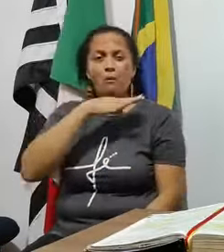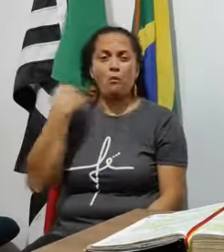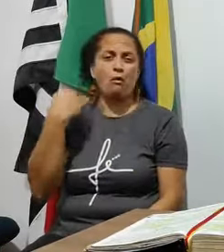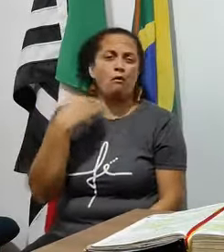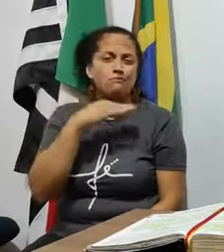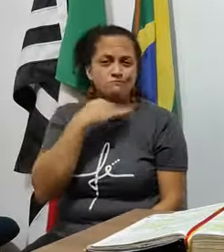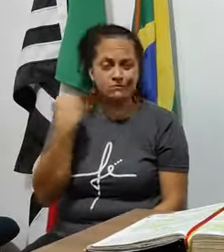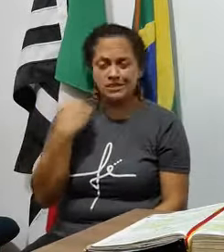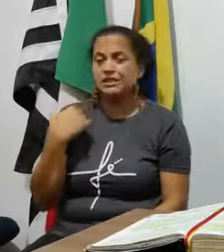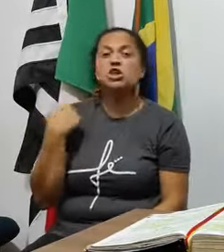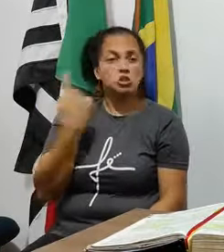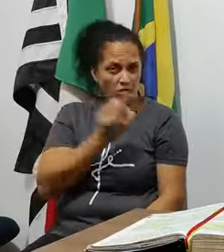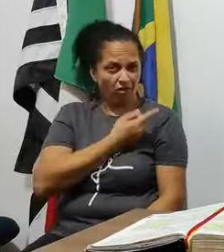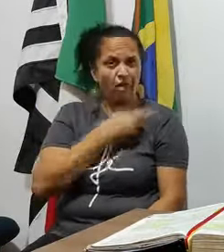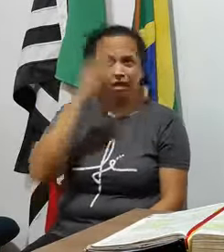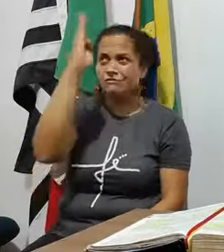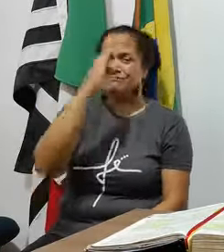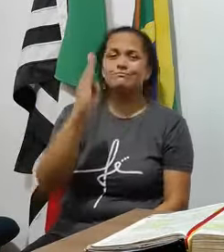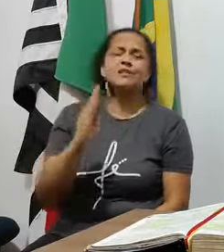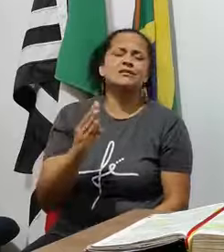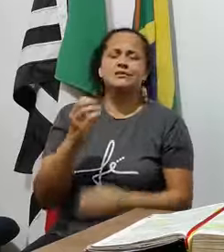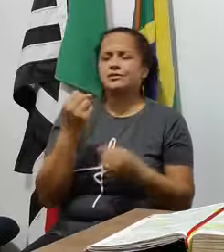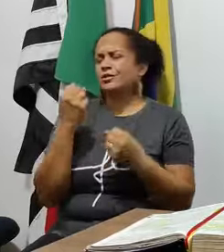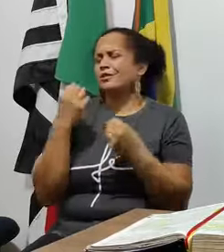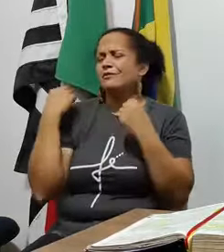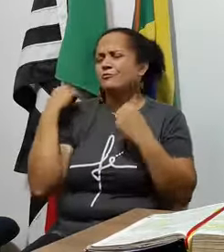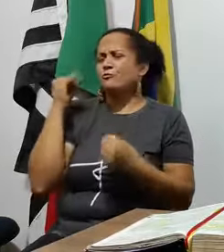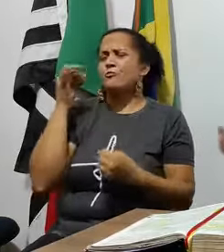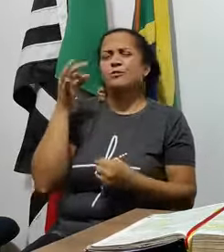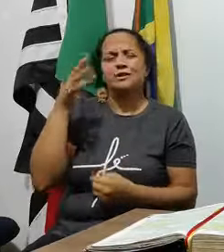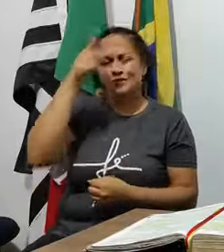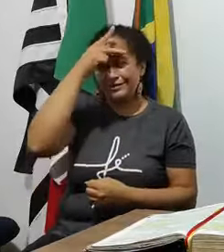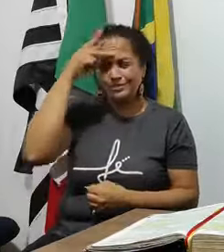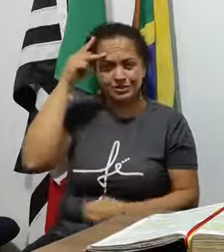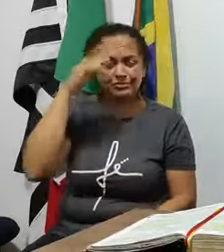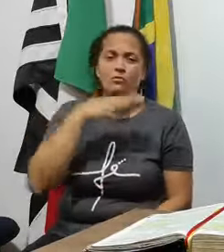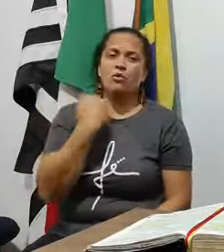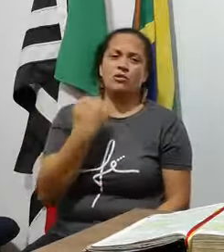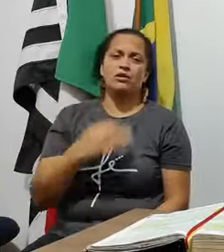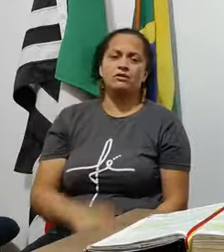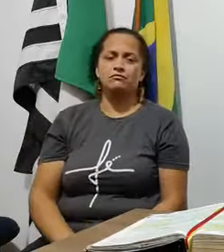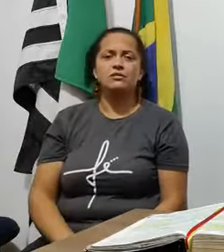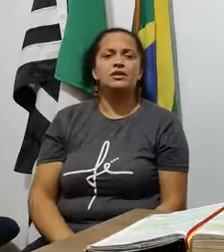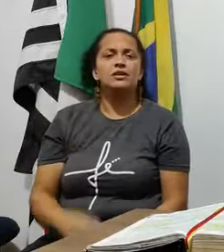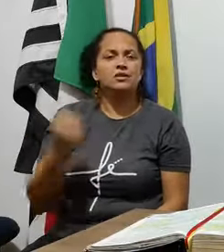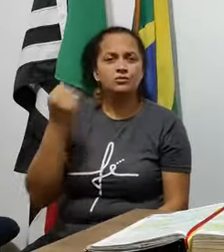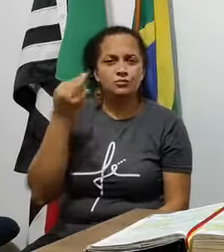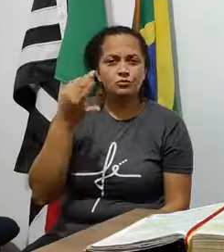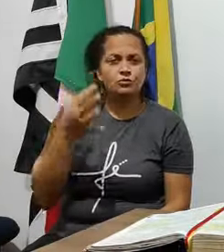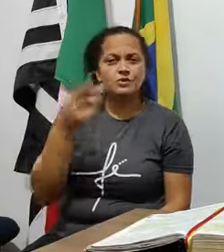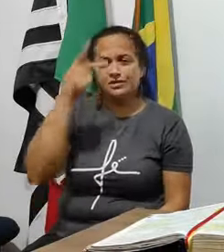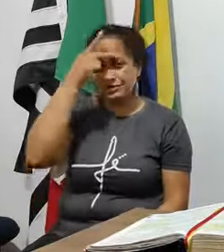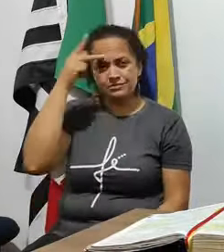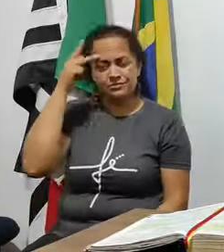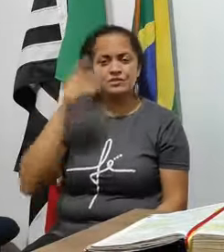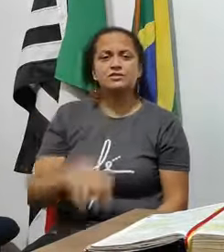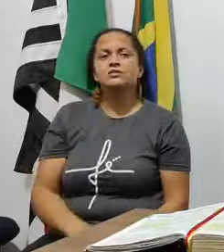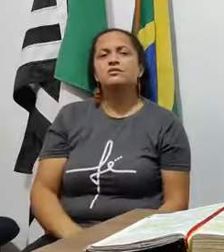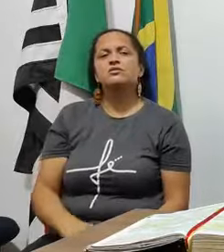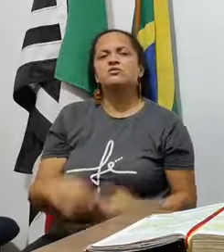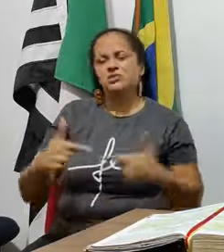país aí, quantas pessoas já perderam a vida e quantos outros estão aí dentro das UTIs lutando